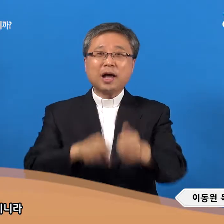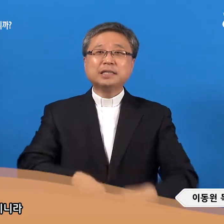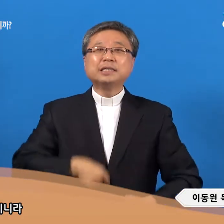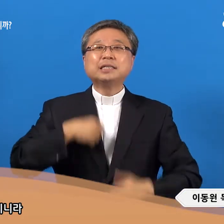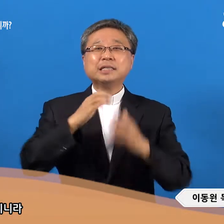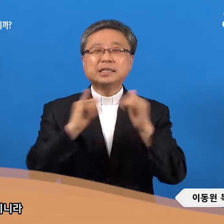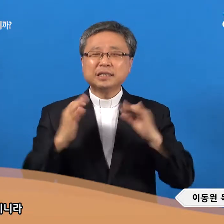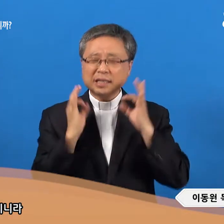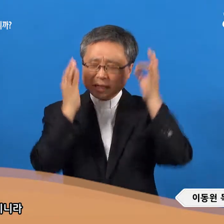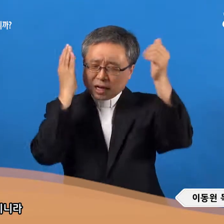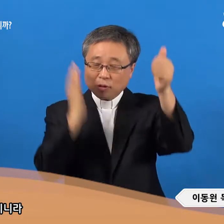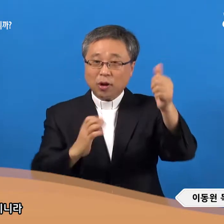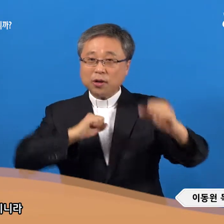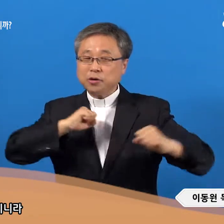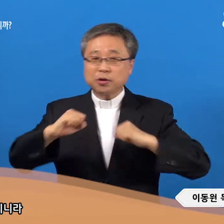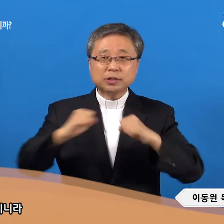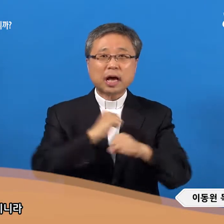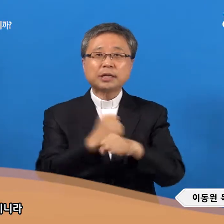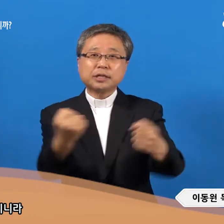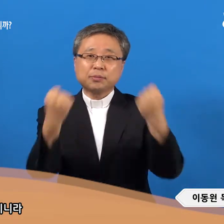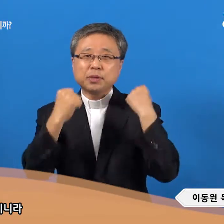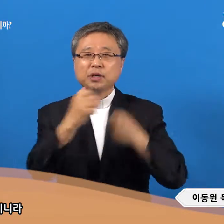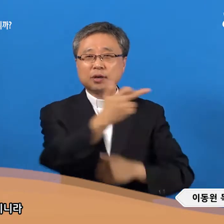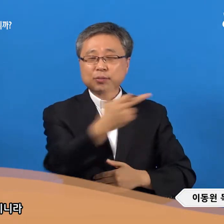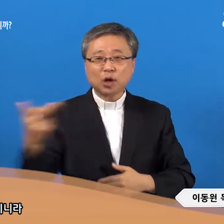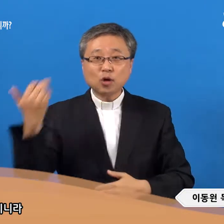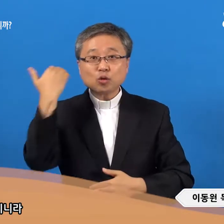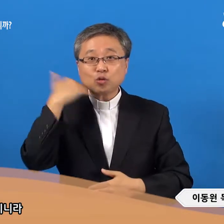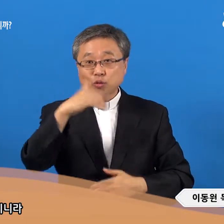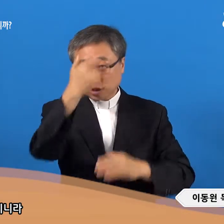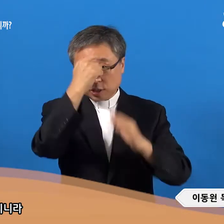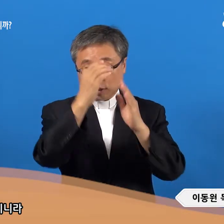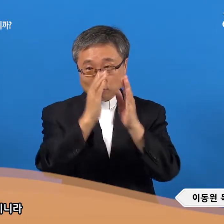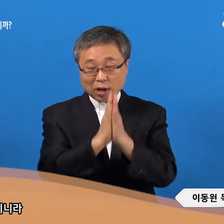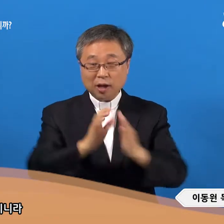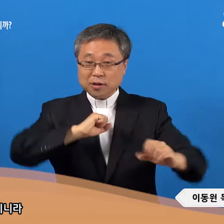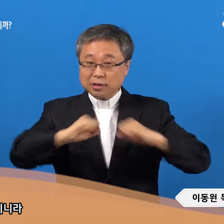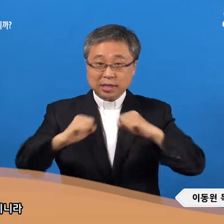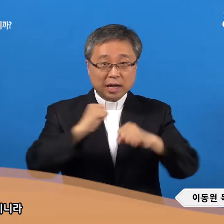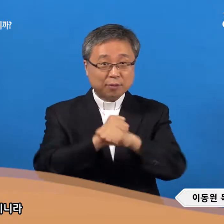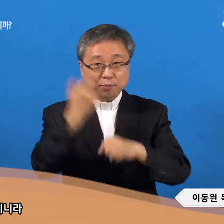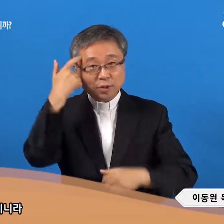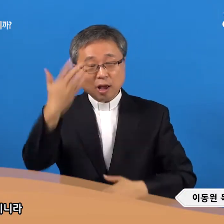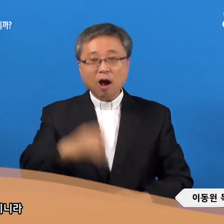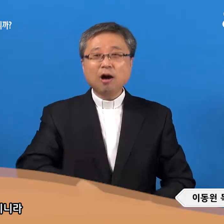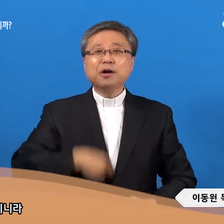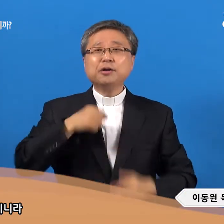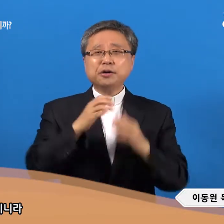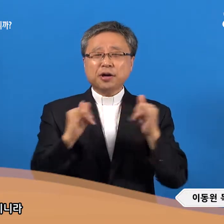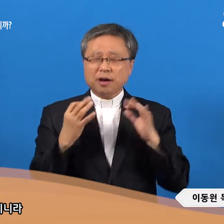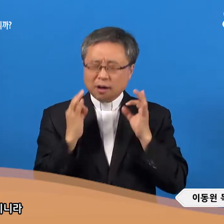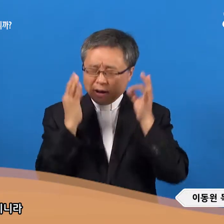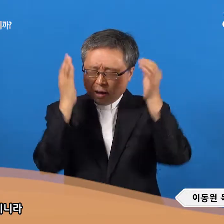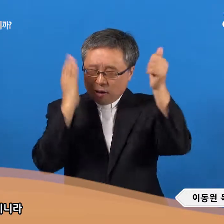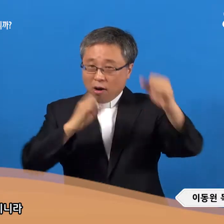의인의 간구는 역사하는 힘이 크니라. 누구의 기도가 역사한다고요? 의인의 간구는 역사하는 힘이